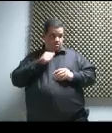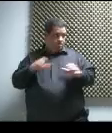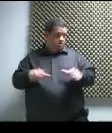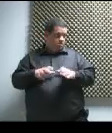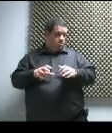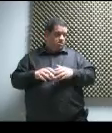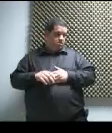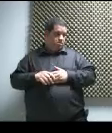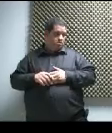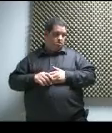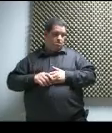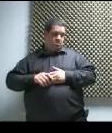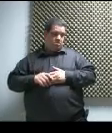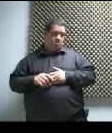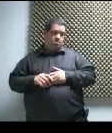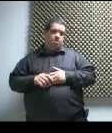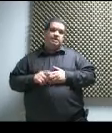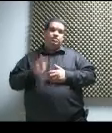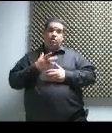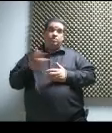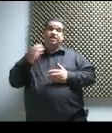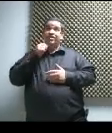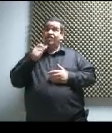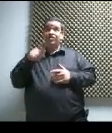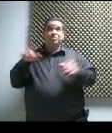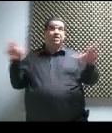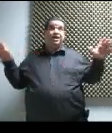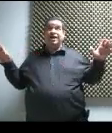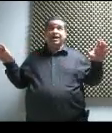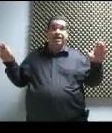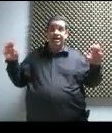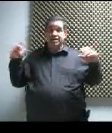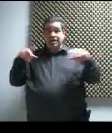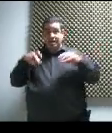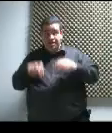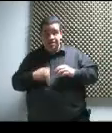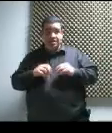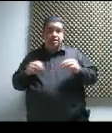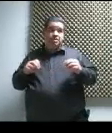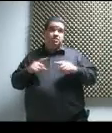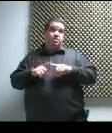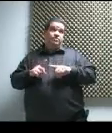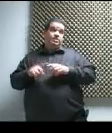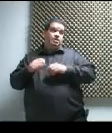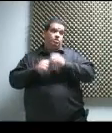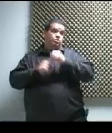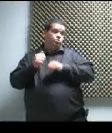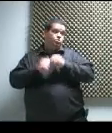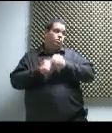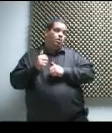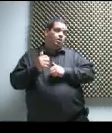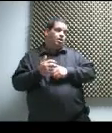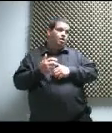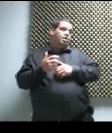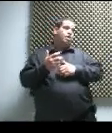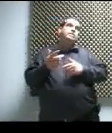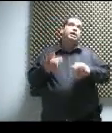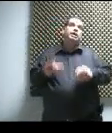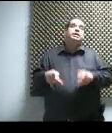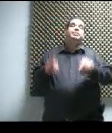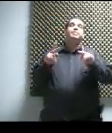Exacto, no. No, eso es uno de los... Porque ahí no te puedes ni agachar, ni sujetar, ni agajar. Sí, porque las diferentes construcciones, ¿no? Hay ciertas construcciones que te